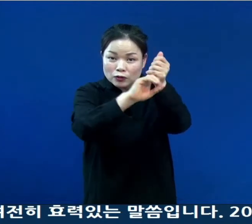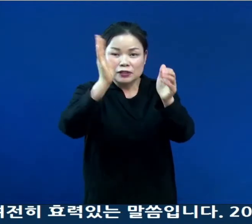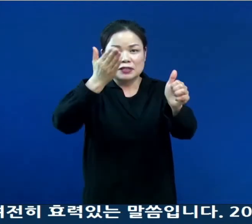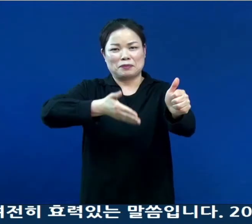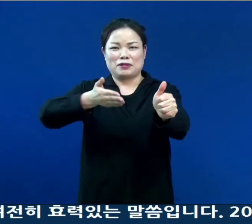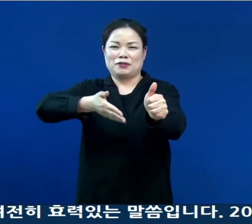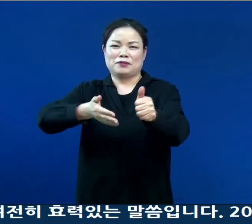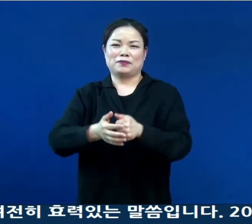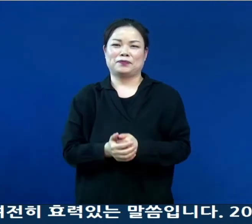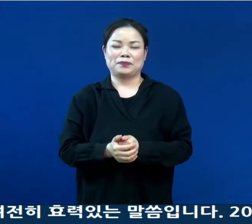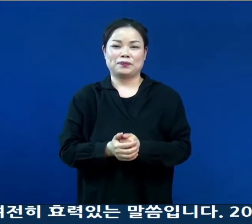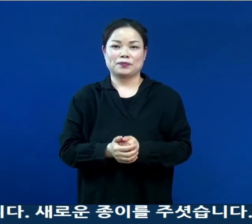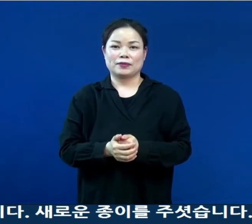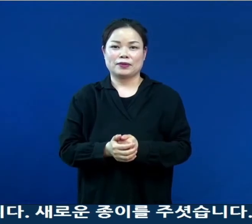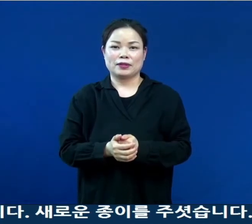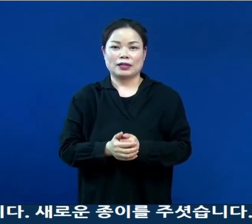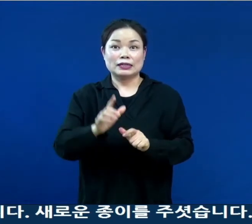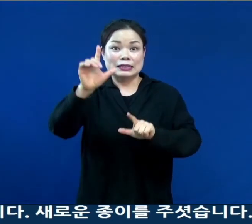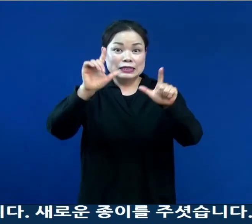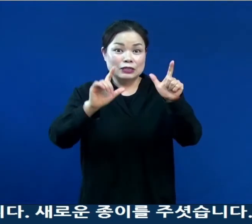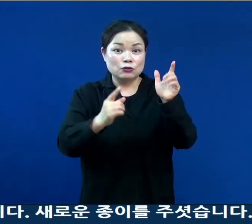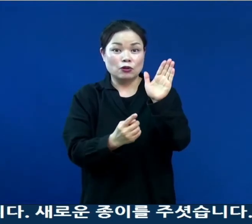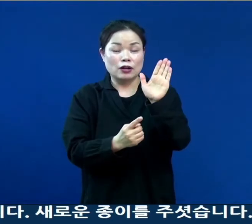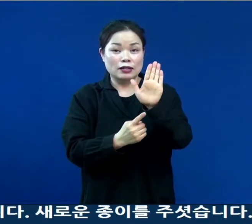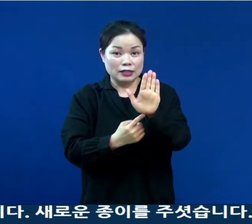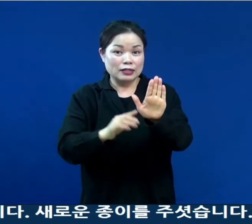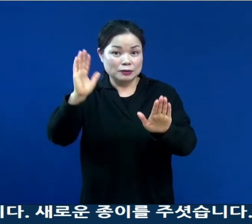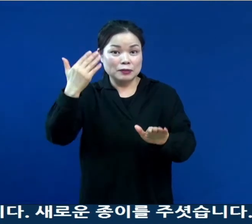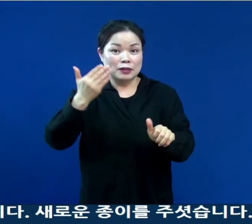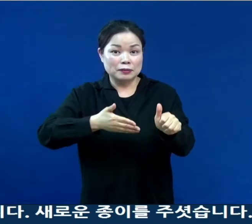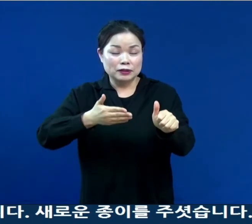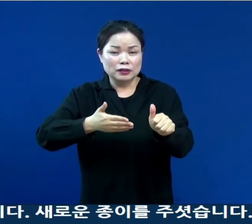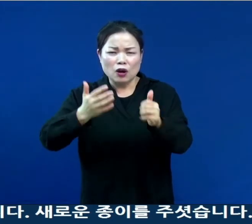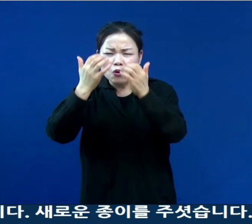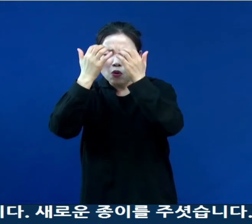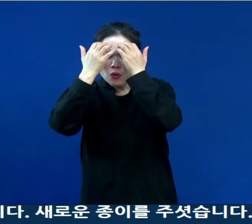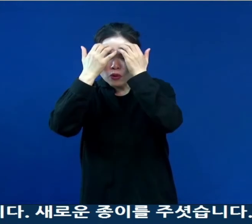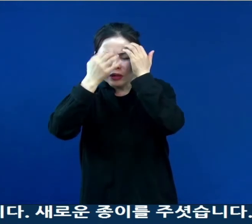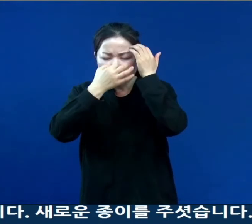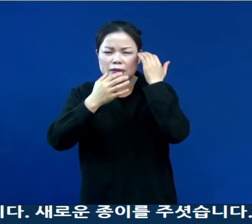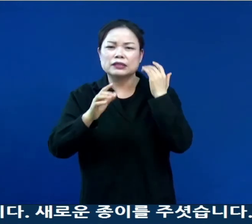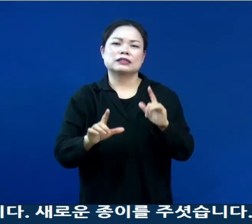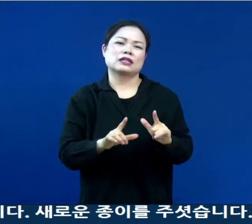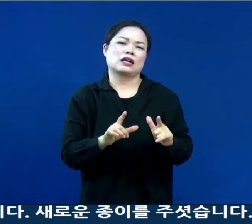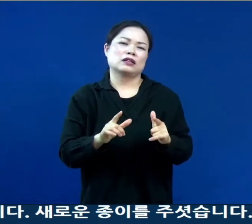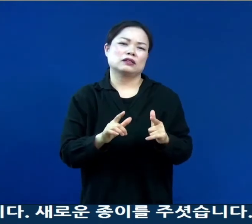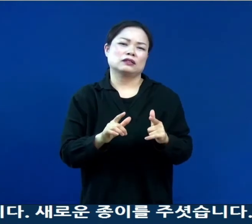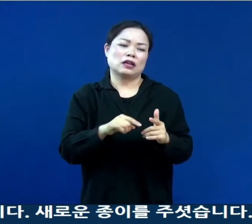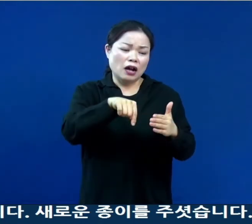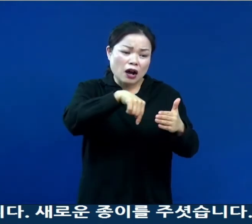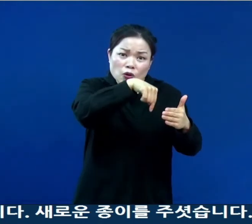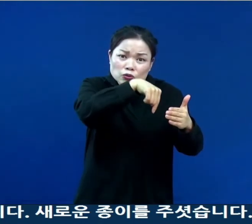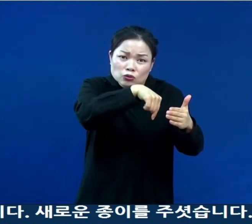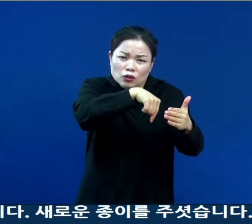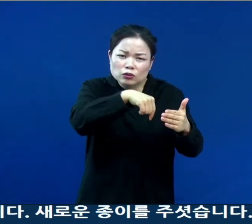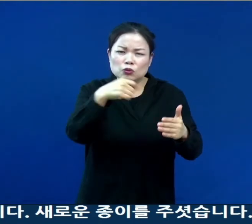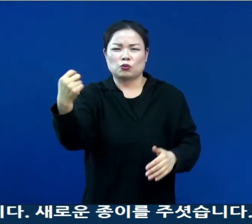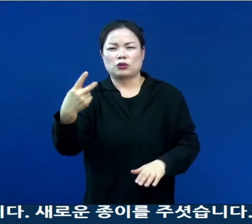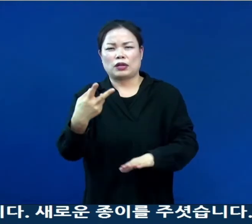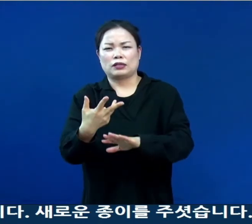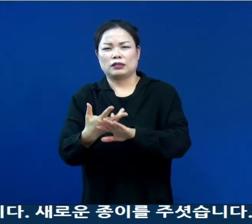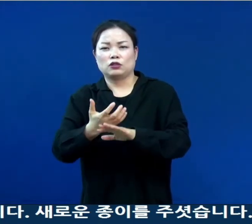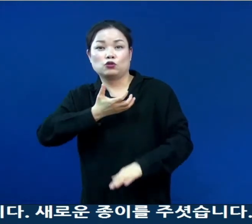주십시오. 징조가 되어 주십시오. 고난이라는 힘든 삶의 무게 속에서도 또